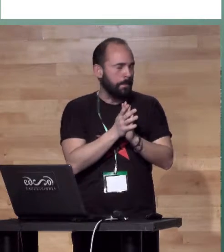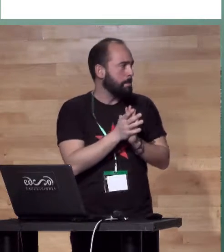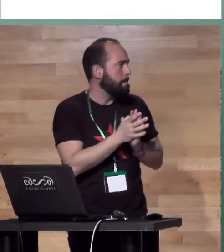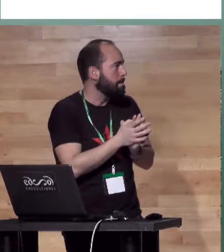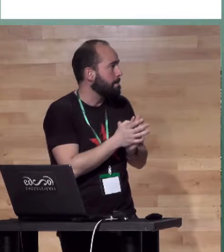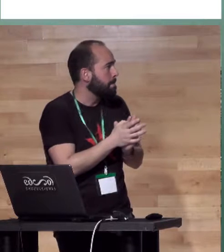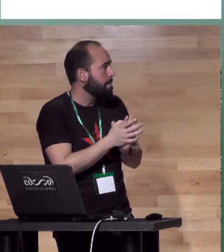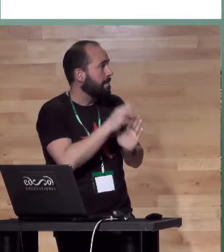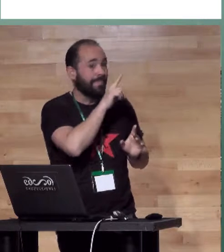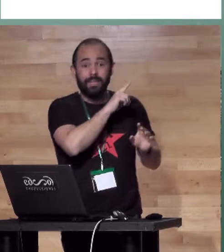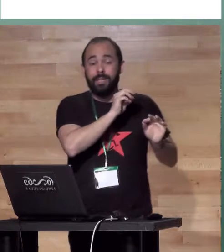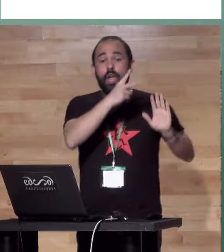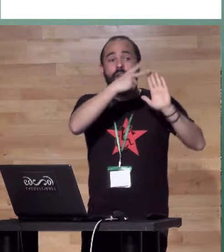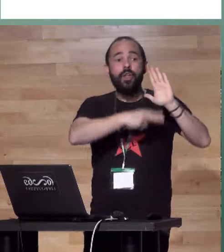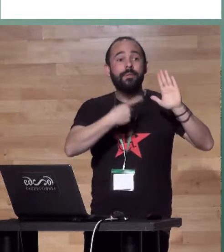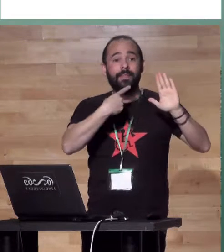Cortometrajes.